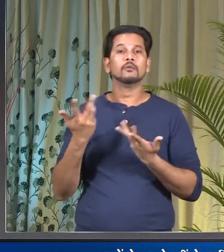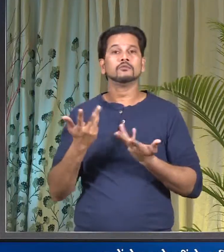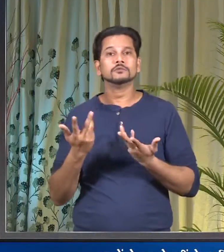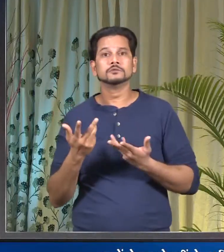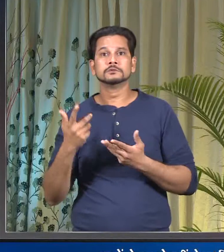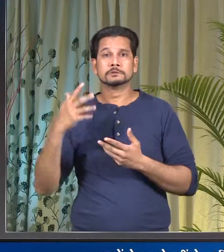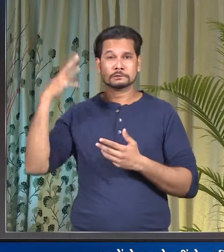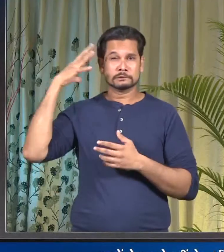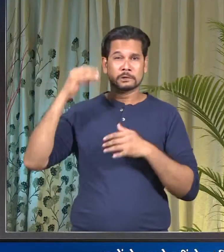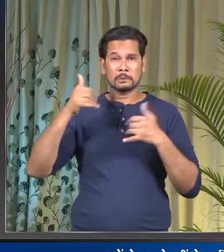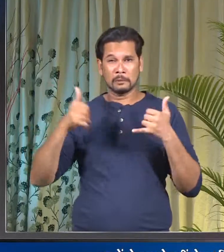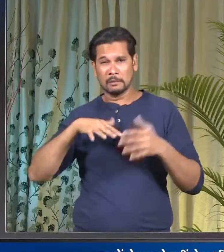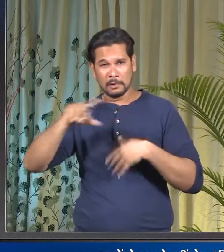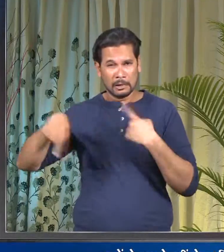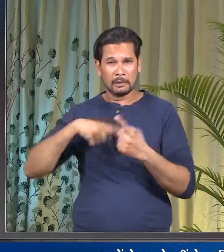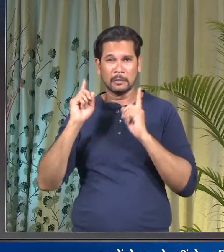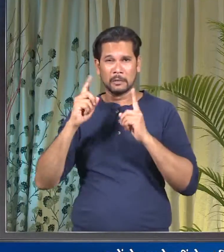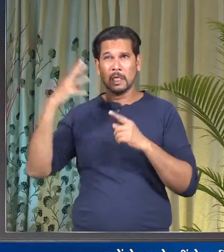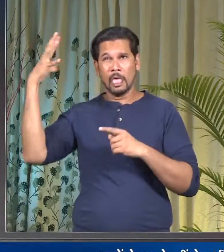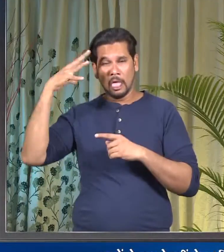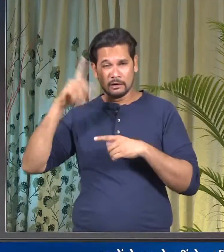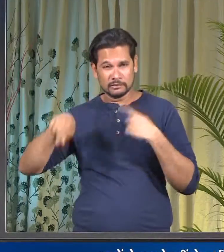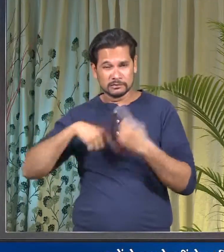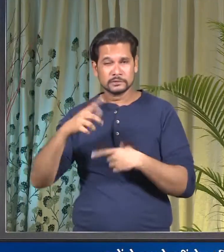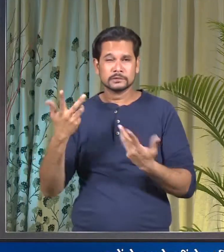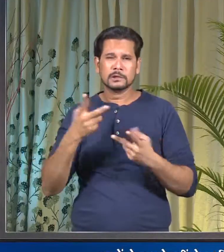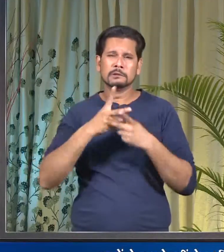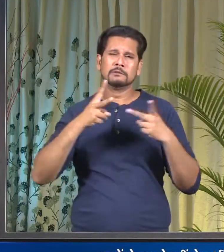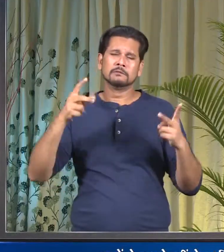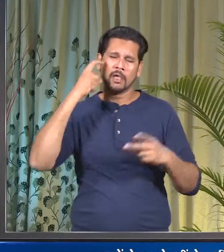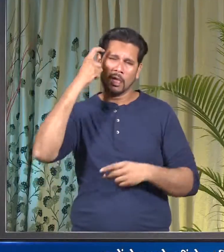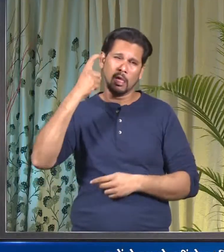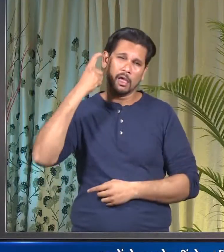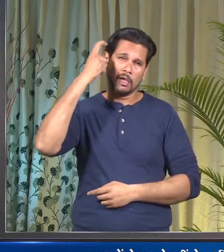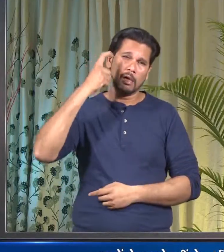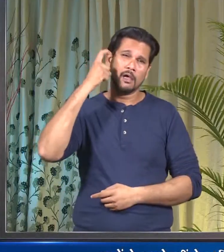दूप में खेलता तो नहीं होगा? कितनी विचार आ जाते हैं